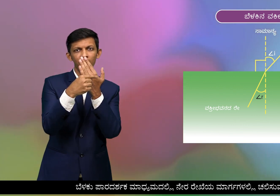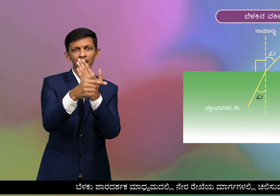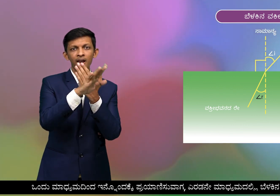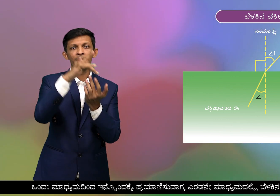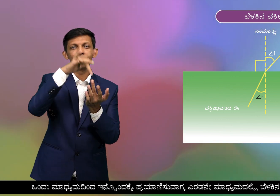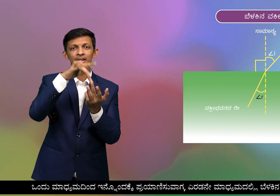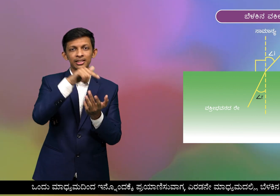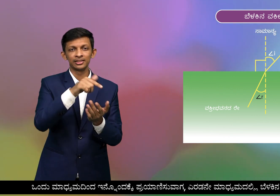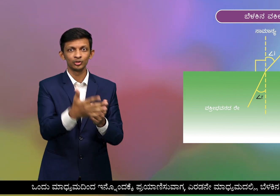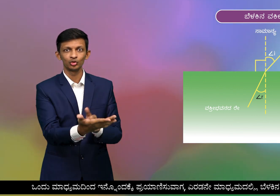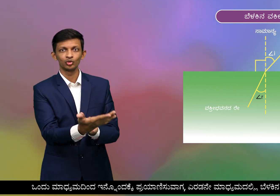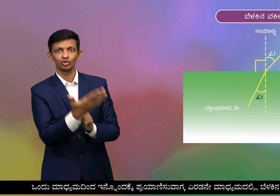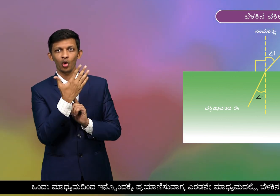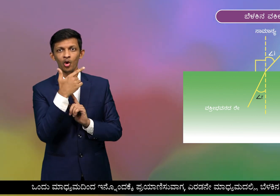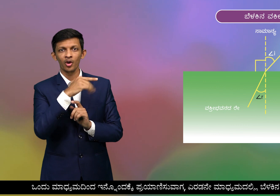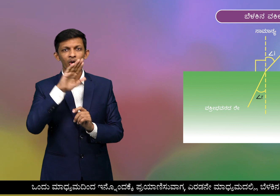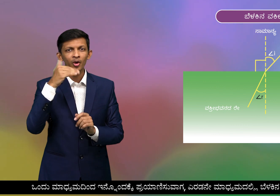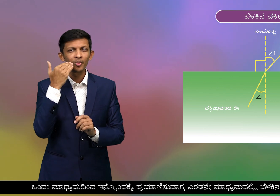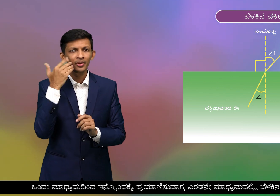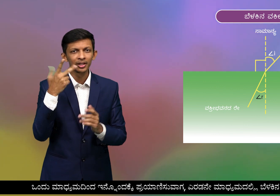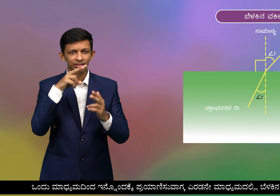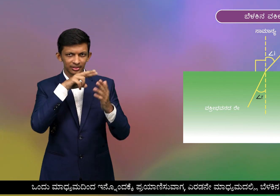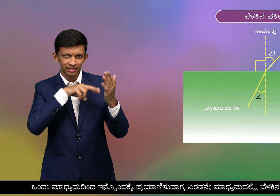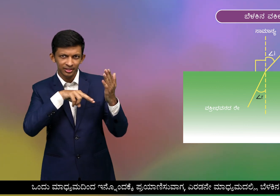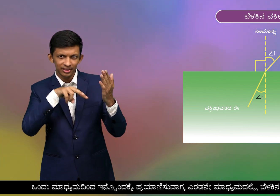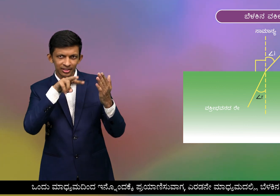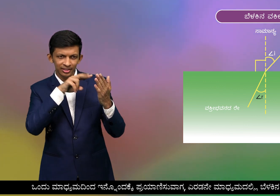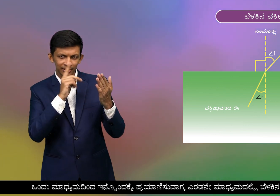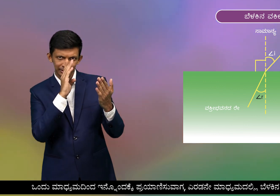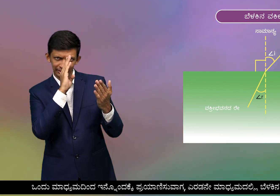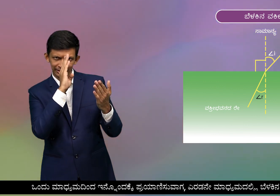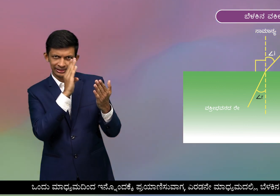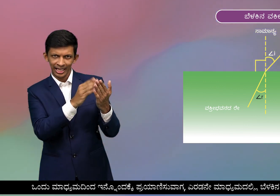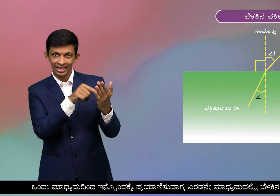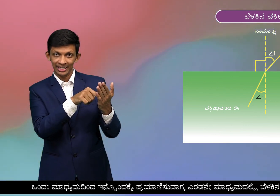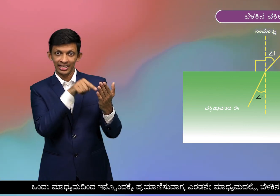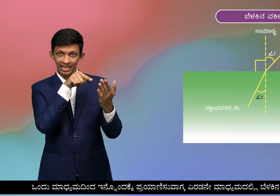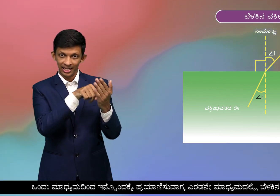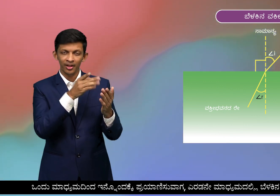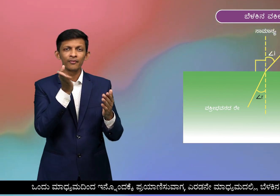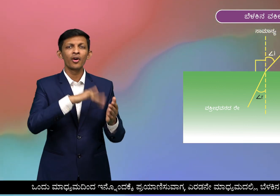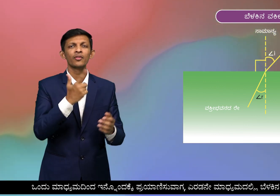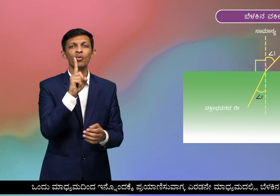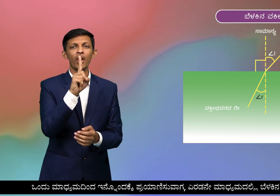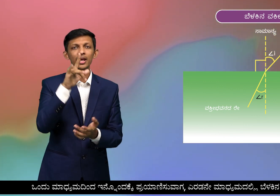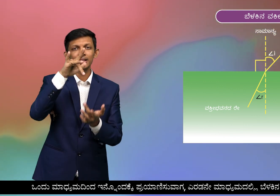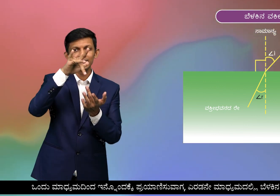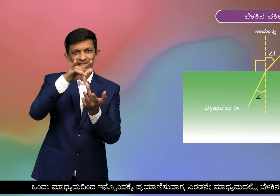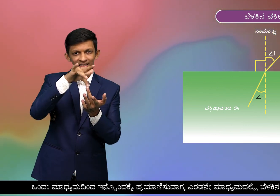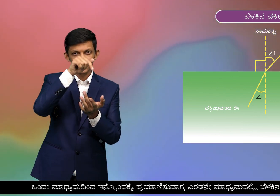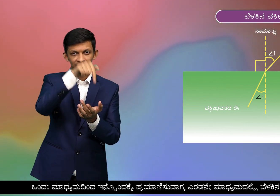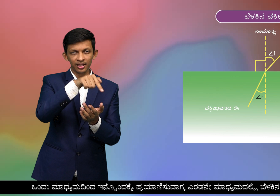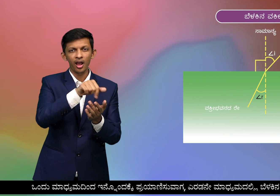ಒಂದು ಮಾಧ್ಯಮದಿಂದ ಇನ್ನುಂದಕ್ಕೆ ಪ್ರಾಯಾನಿಸುವಾಗ ಎರಡನಿ ಮಾಧ್ಯಮದಲ್ಲಿ ಬಿಳಕಿನ ಪ್ರಸರಣ ದಿಕ್ಕು